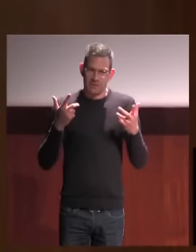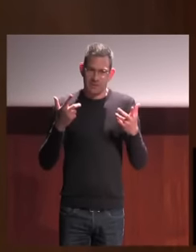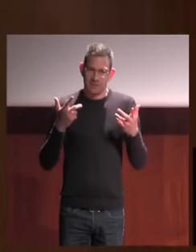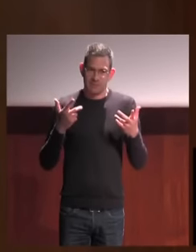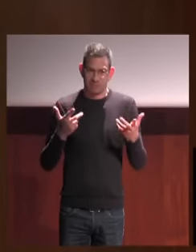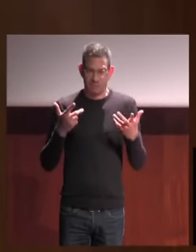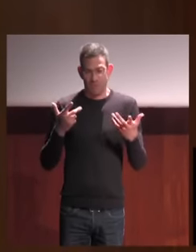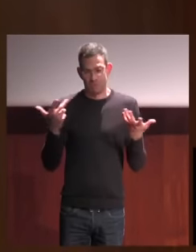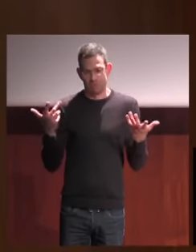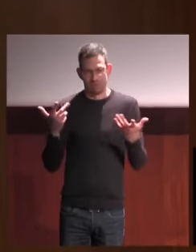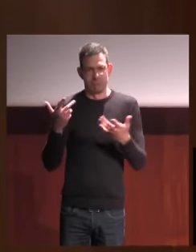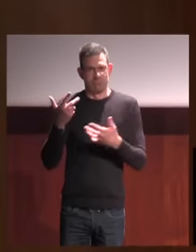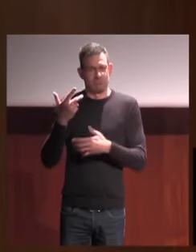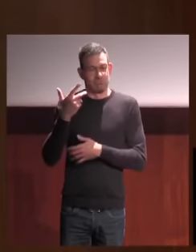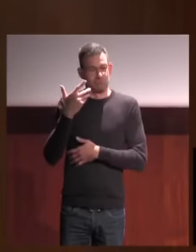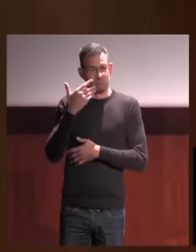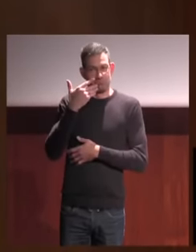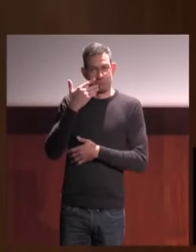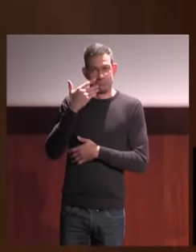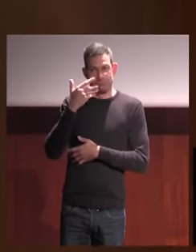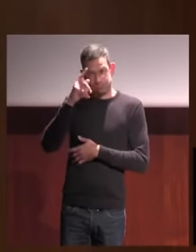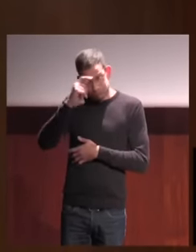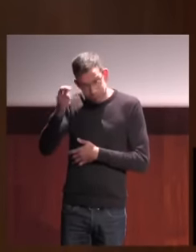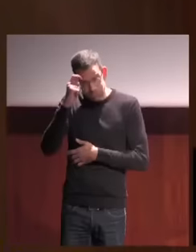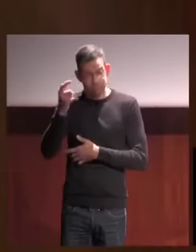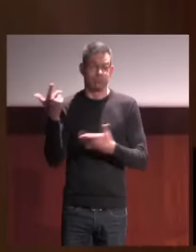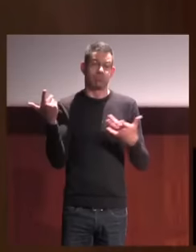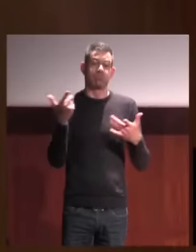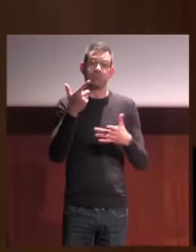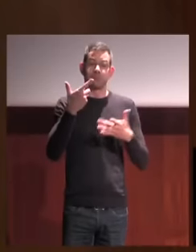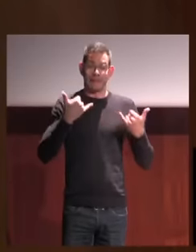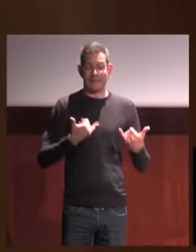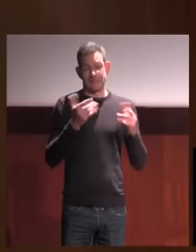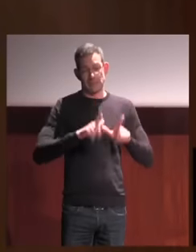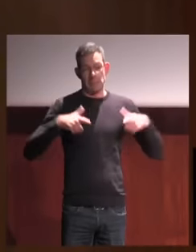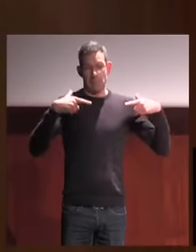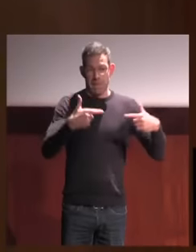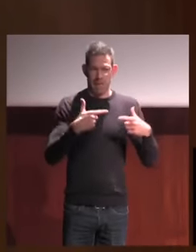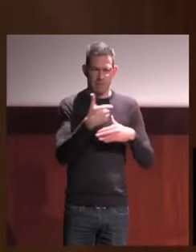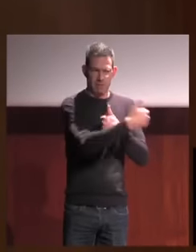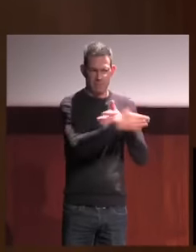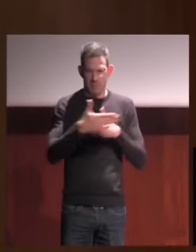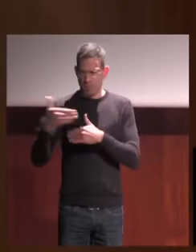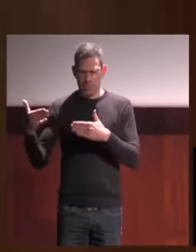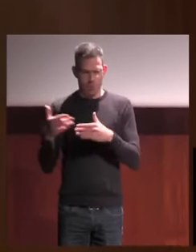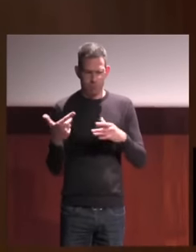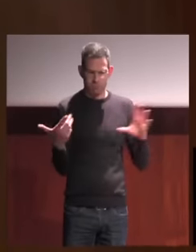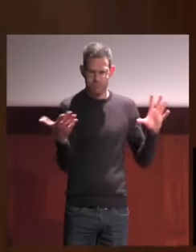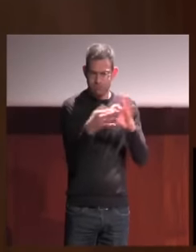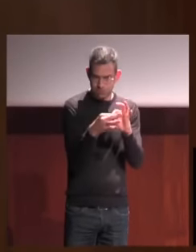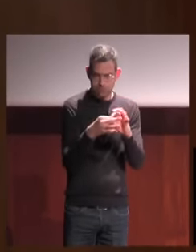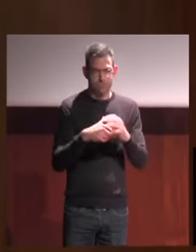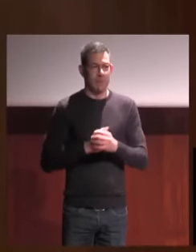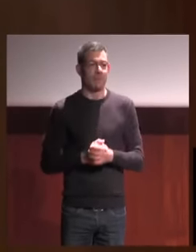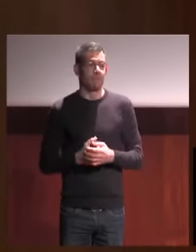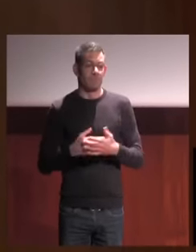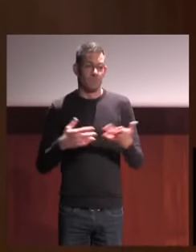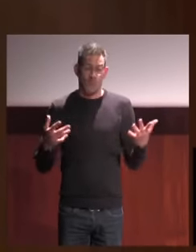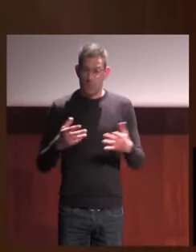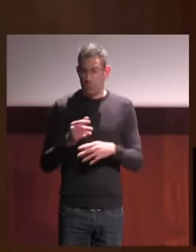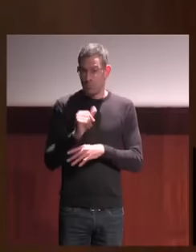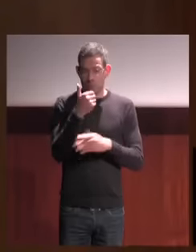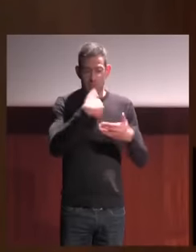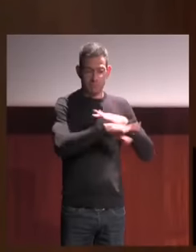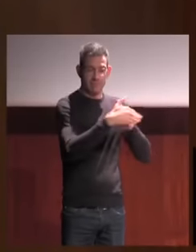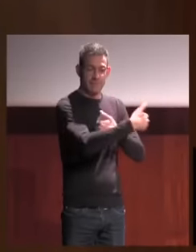la collaboration entre deux départements de la BNF pour mettre au point cet atelier. Donc, je voudrais remercier au